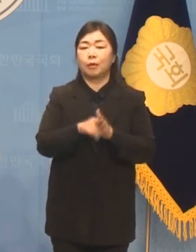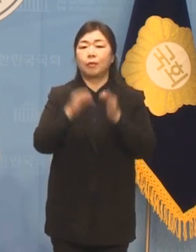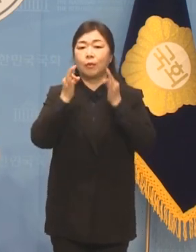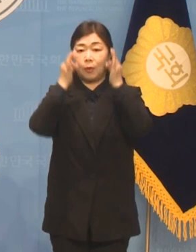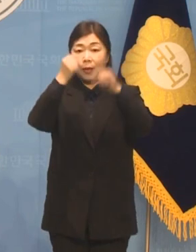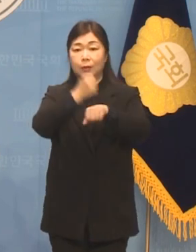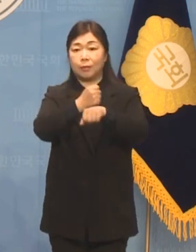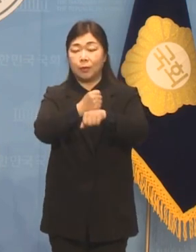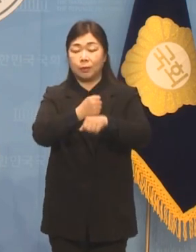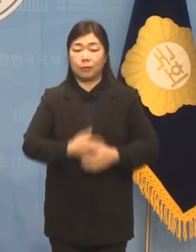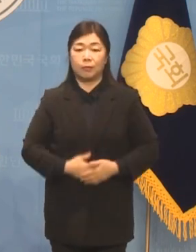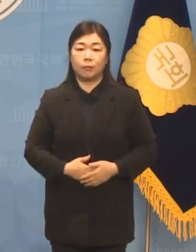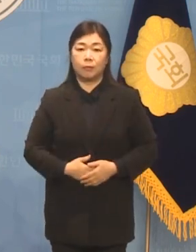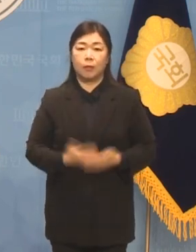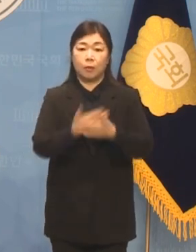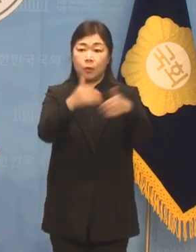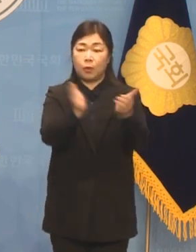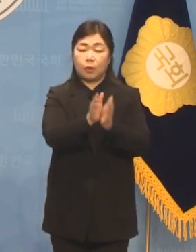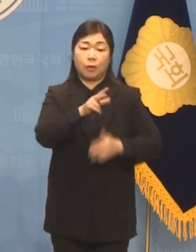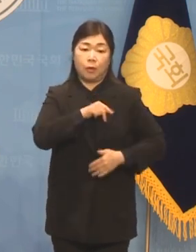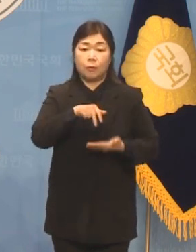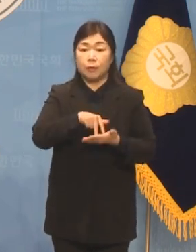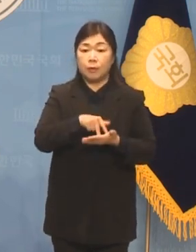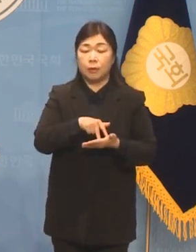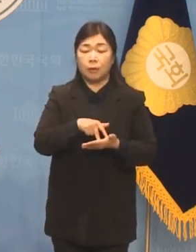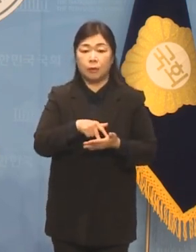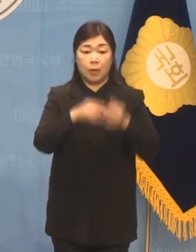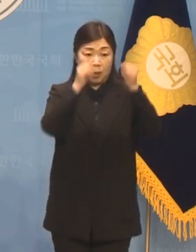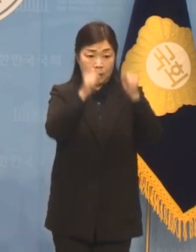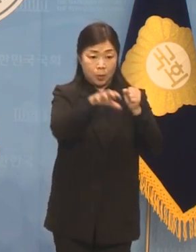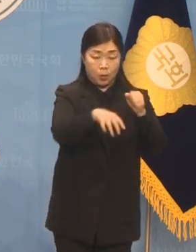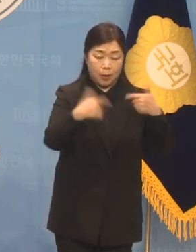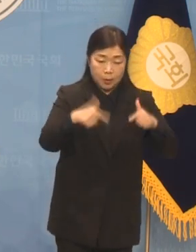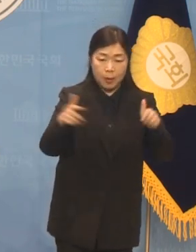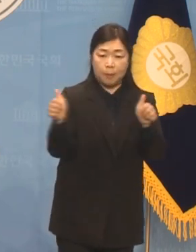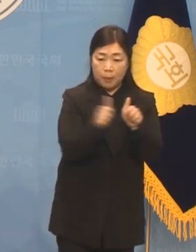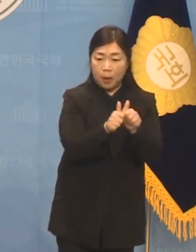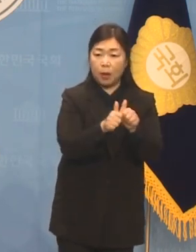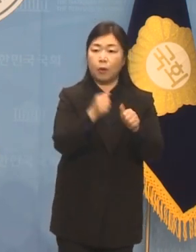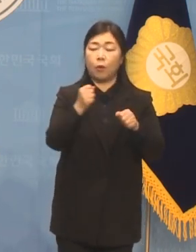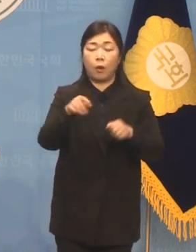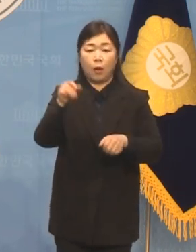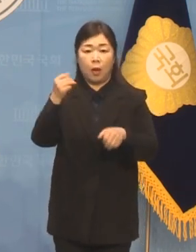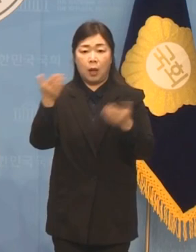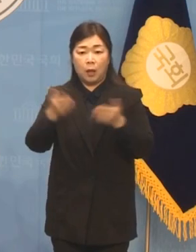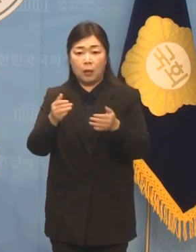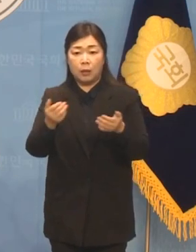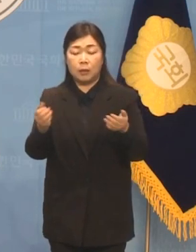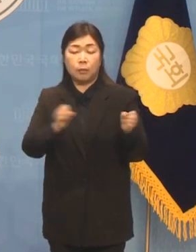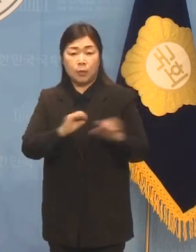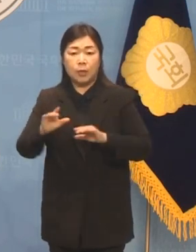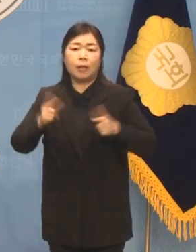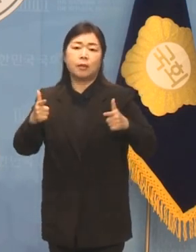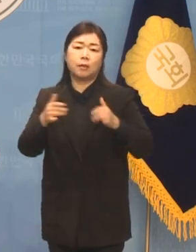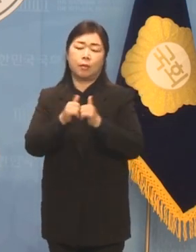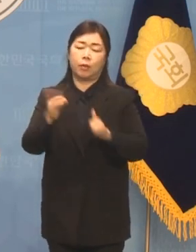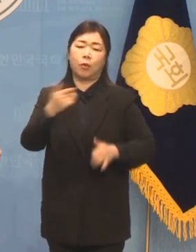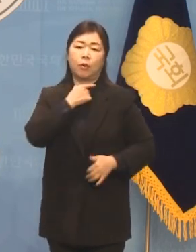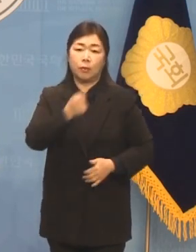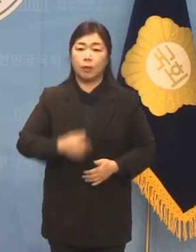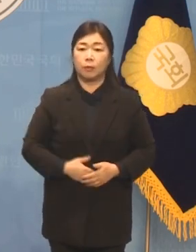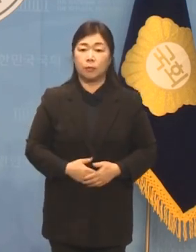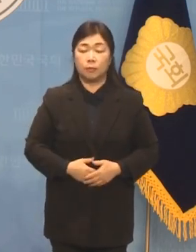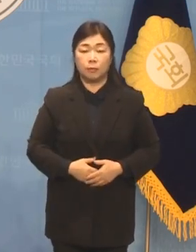것입니다. 저는 진보정당 의원으로서 있어야 할 곳에 있고 해야 할 일을 놓치지 않는 사람이 되겠습니다. 세상을